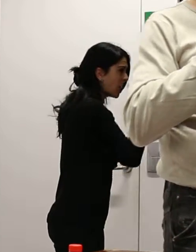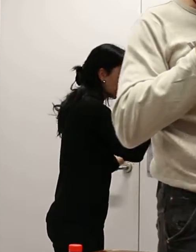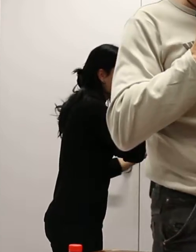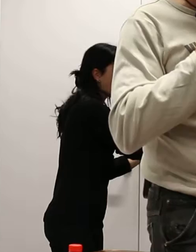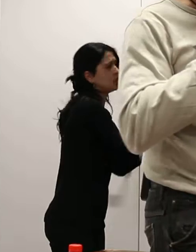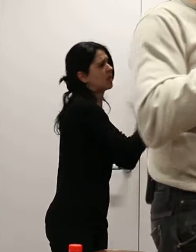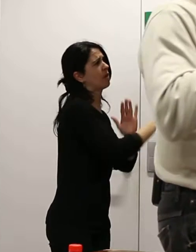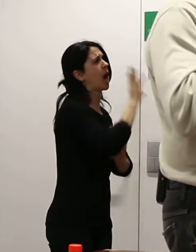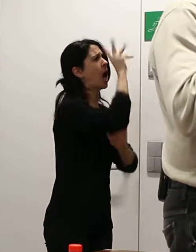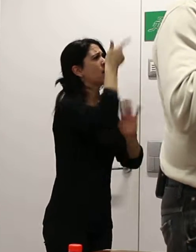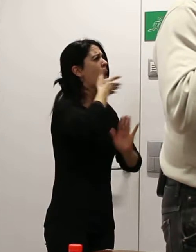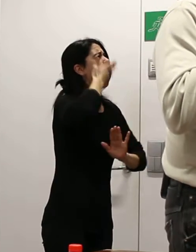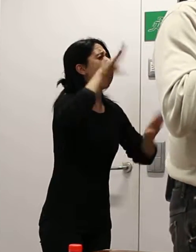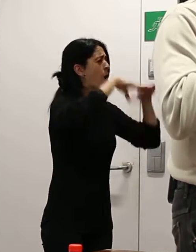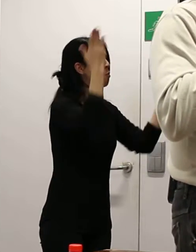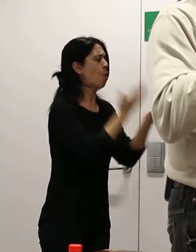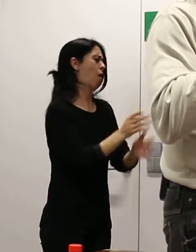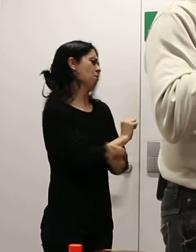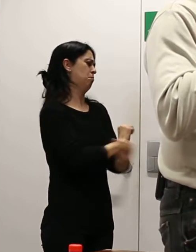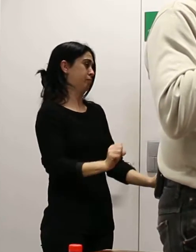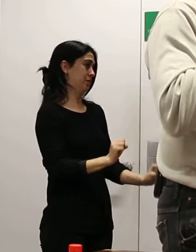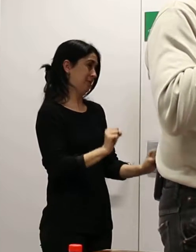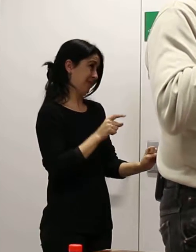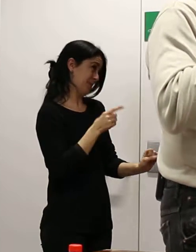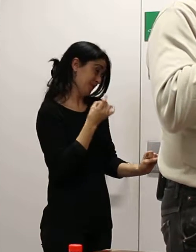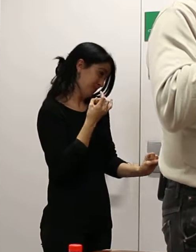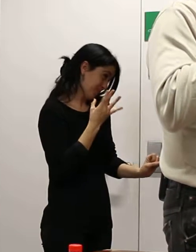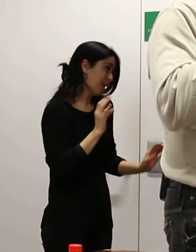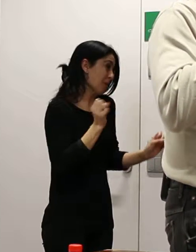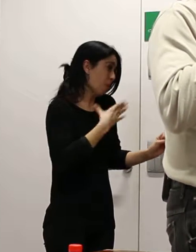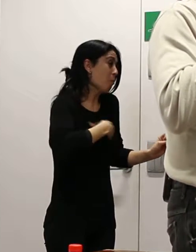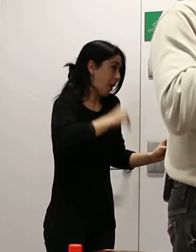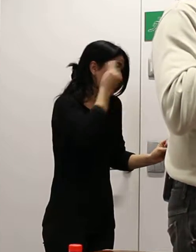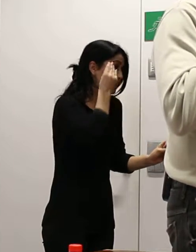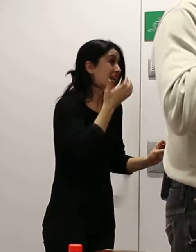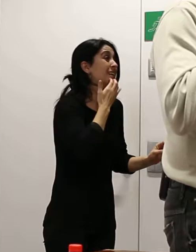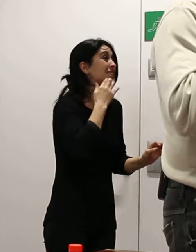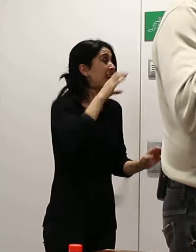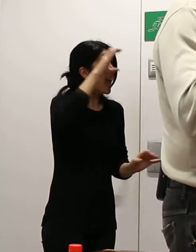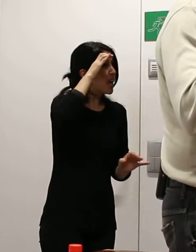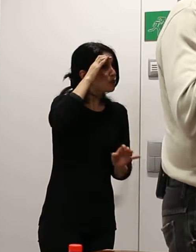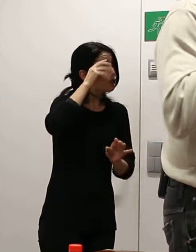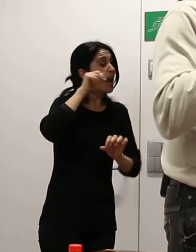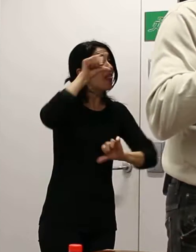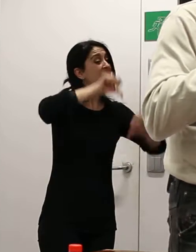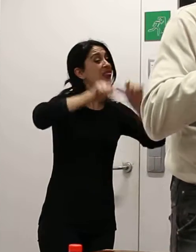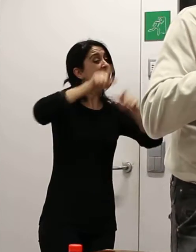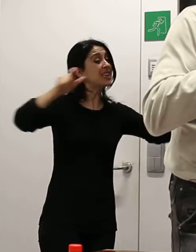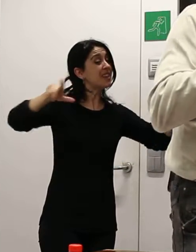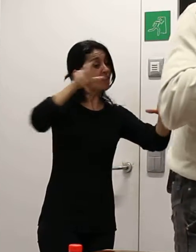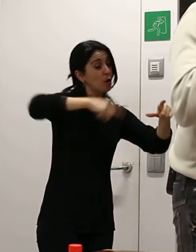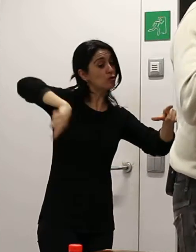parte de la mayoría de la opinión científica internacional, pues deberíais estar preocupadas, muy preocupadas por lo que está